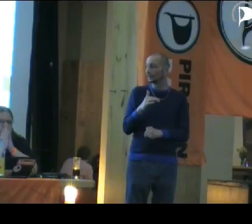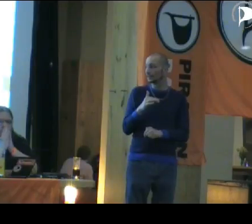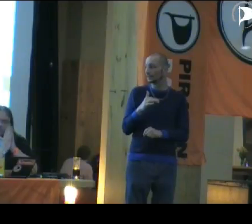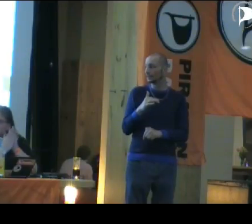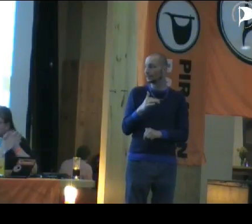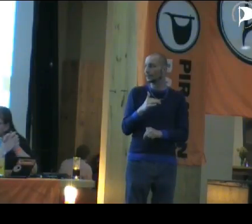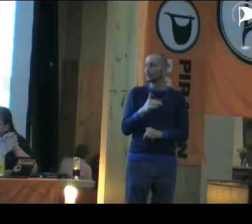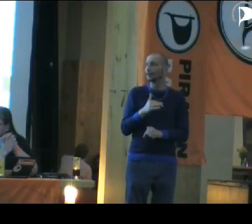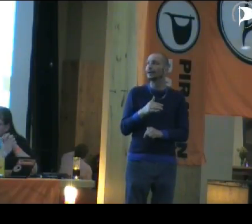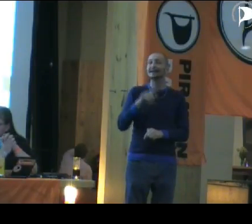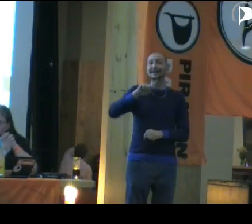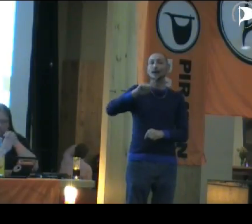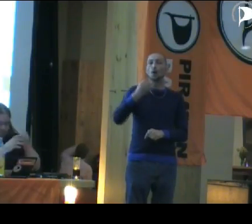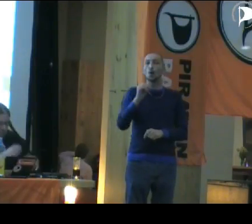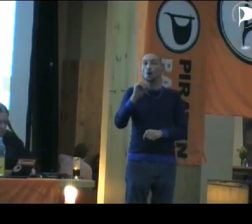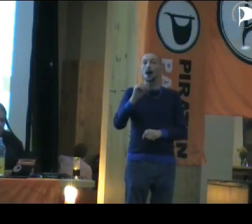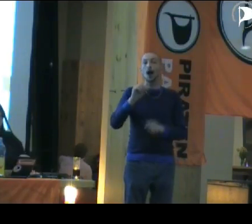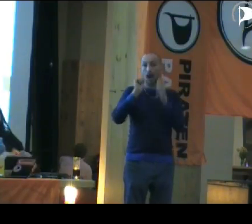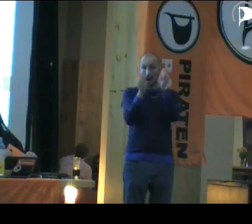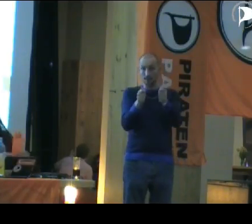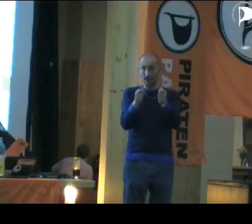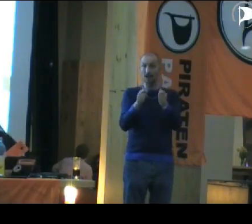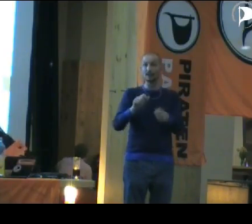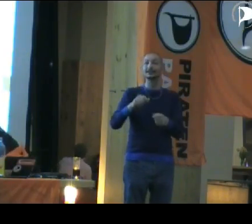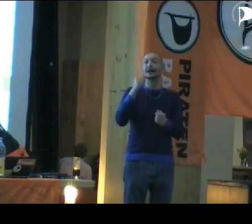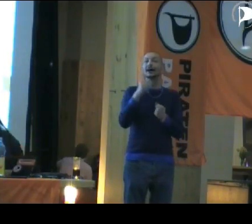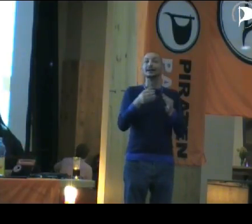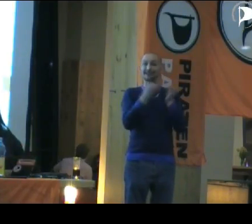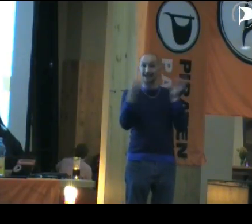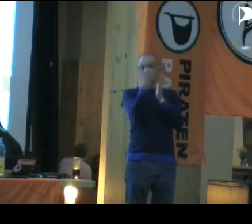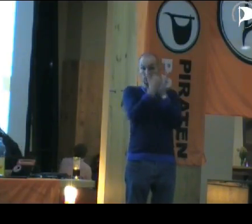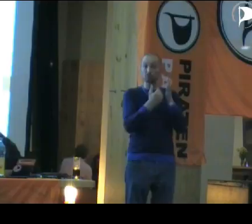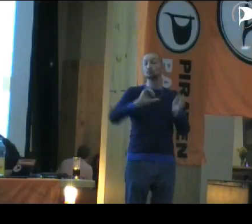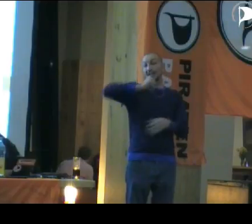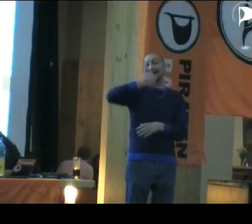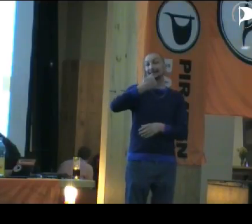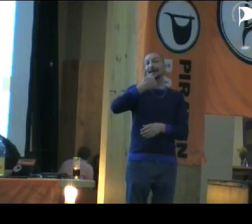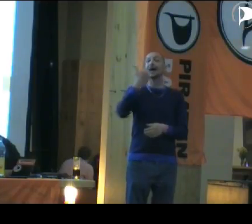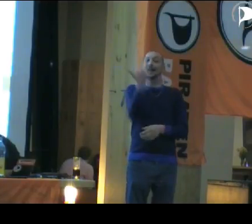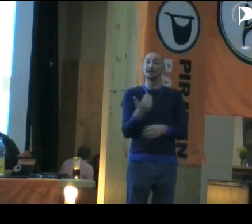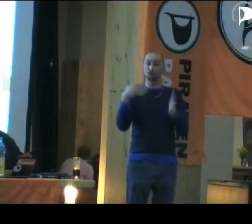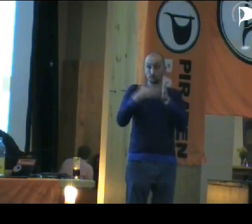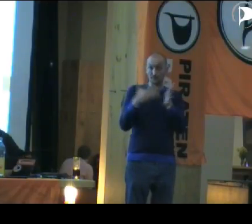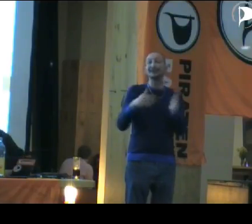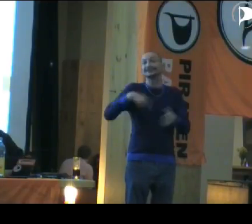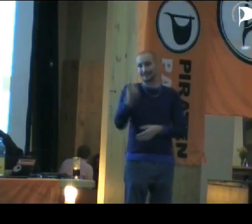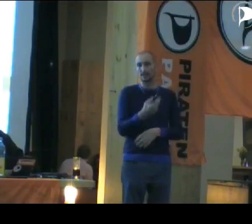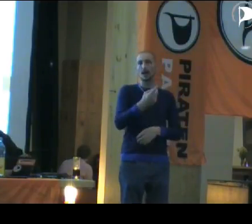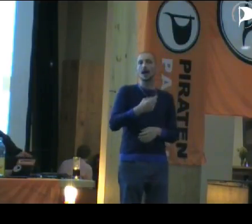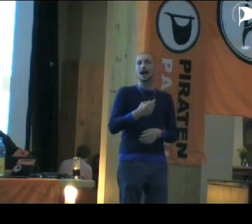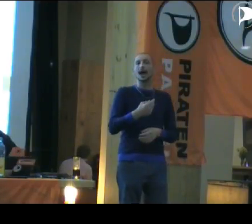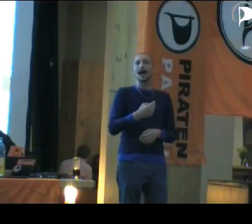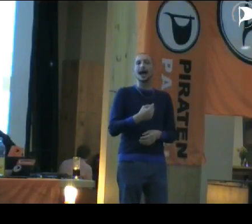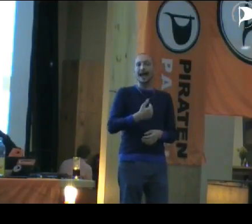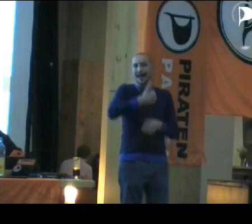die omv nach änderung der rechnungsprüfer zu melden und dann die hat sich dann weil wir die rechnungsprüfer auf